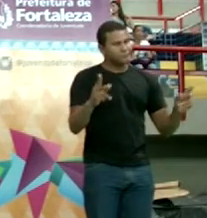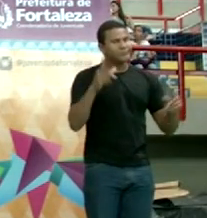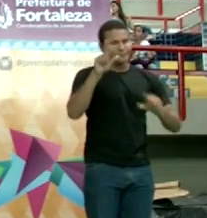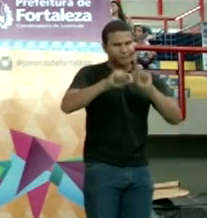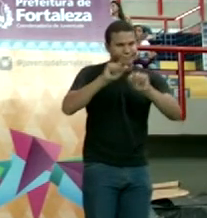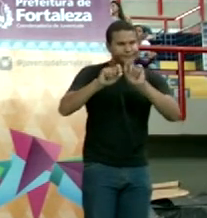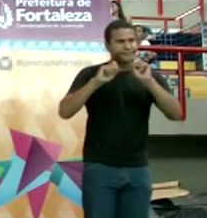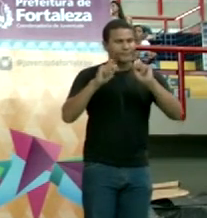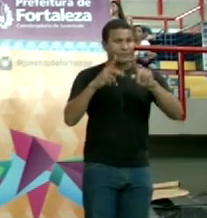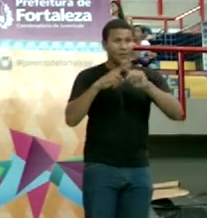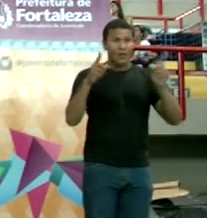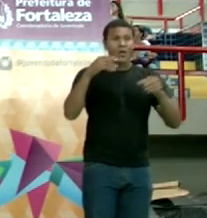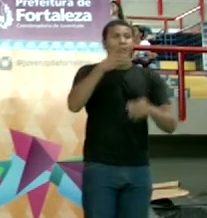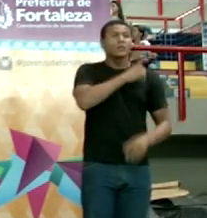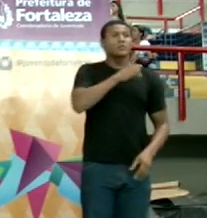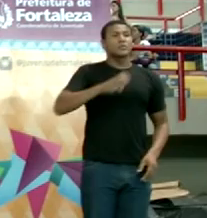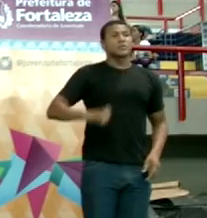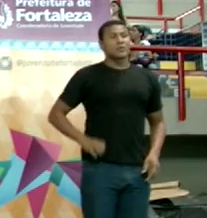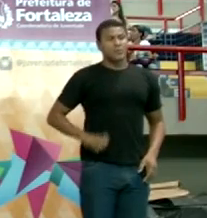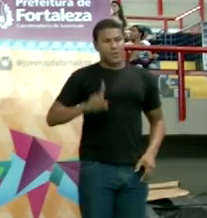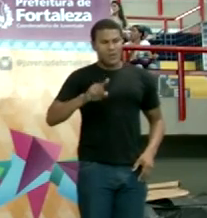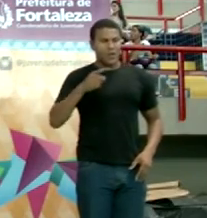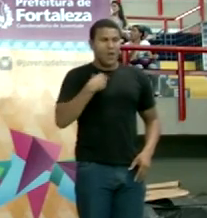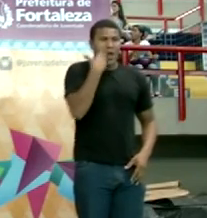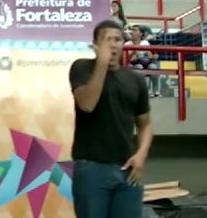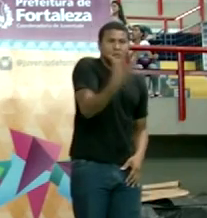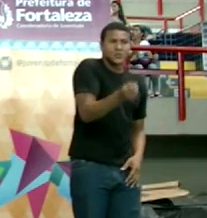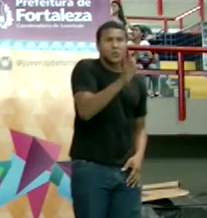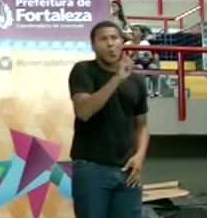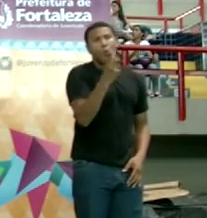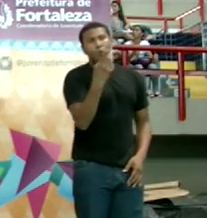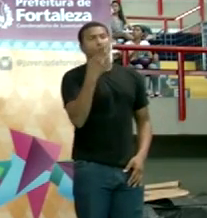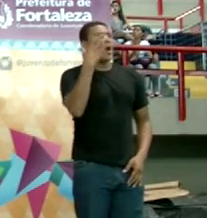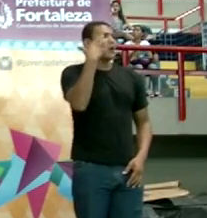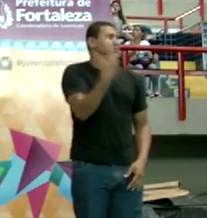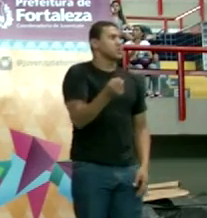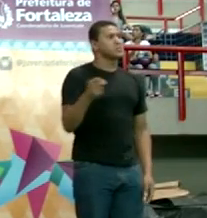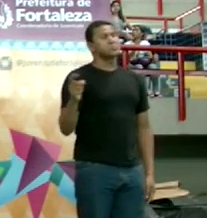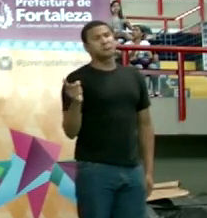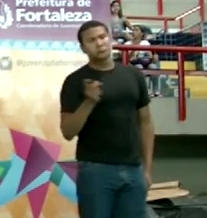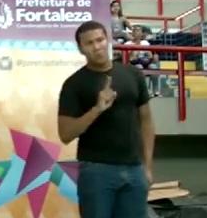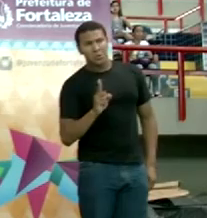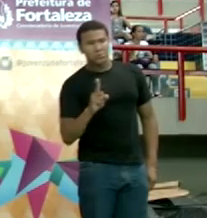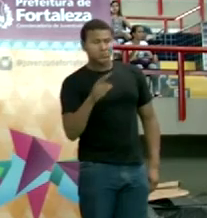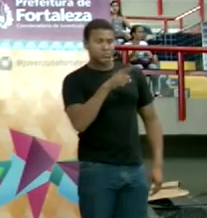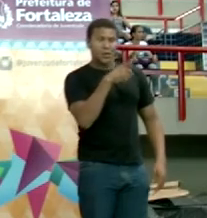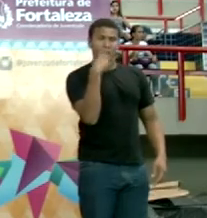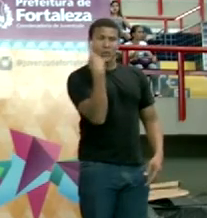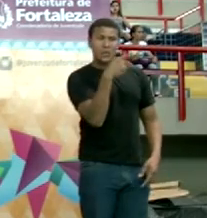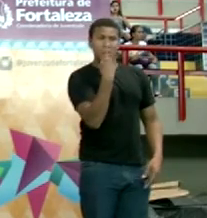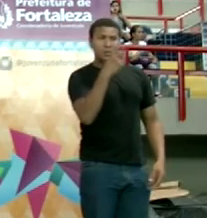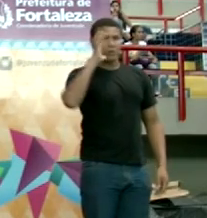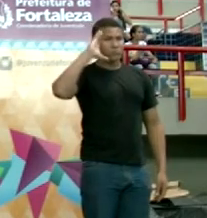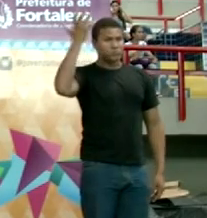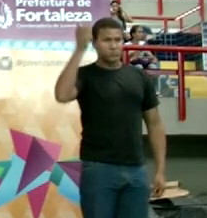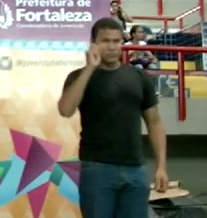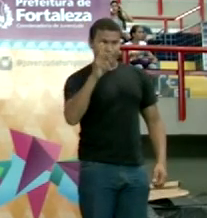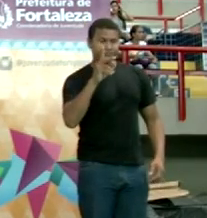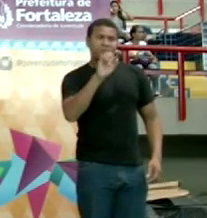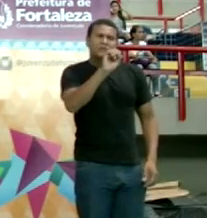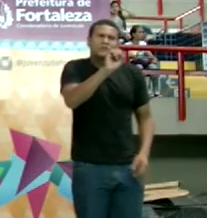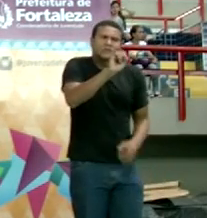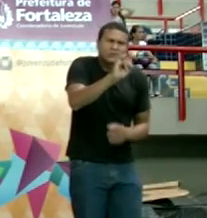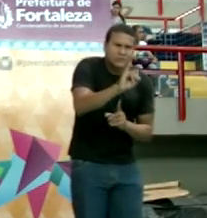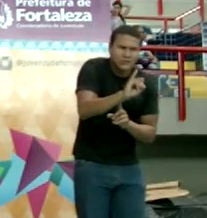vão aprovar ou rejeitar o ministério que foi montado pelo Andrade. Se